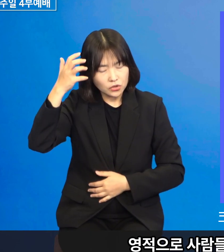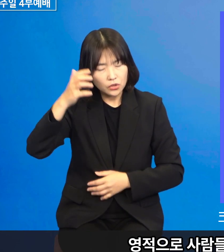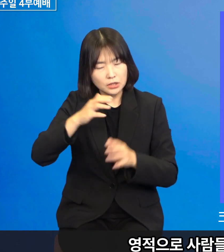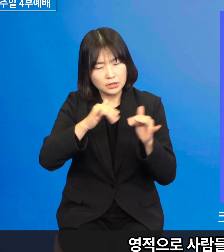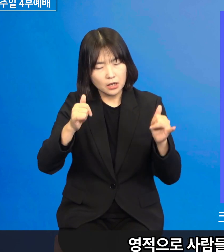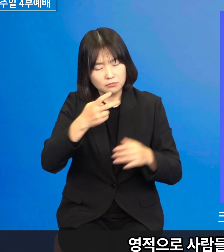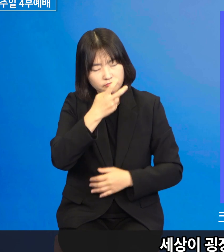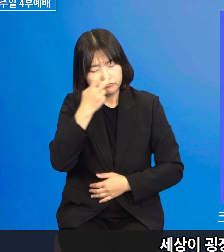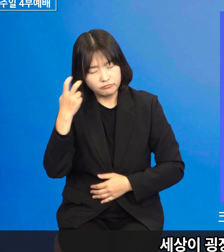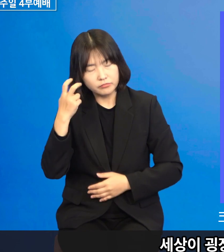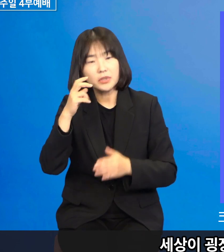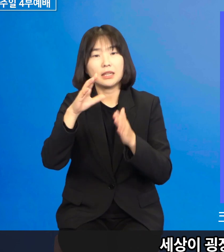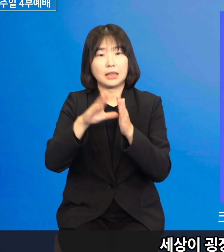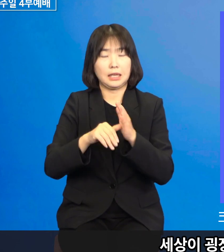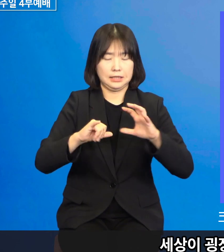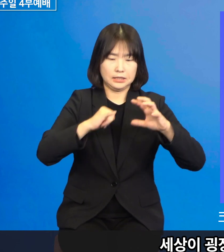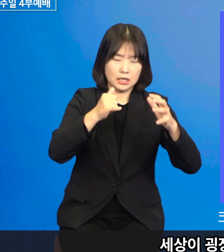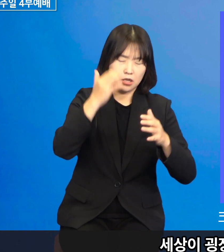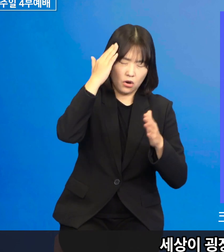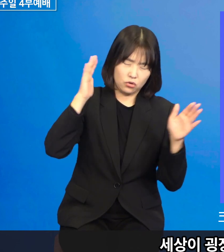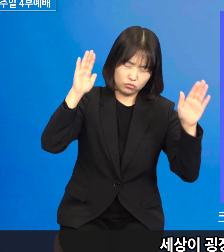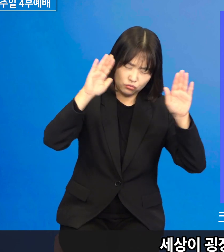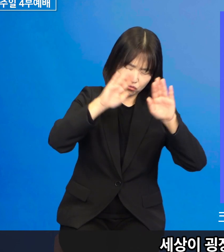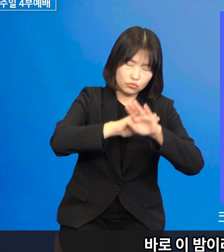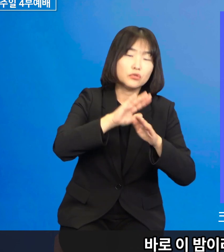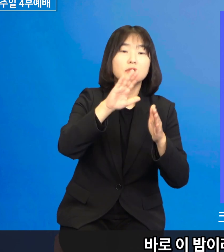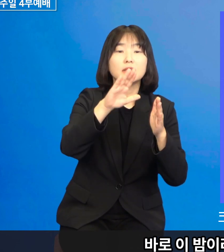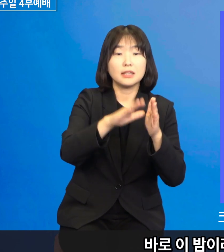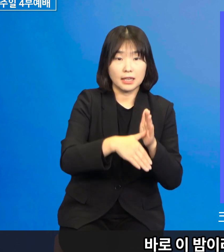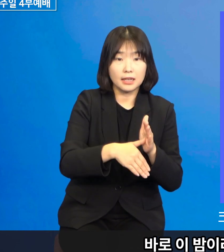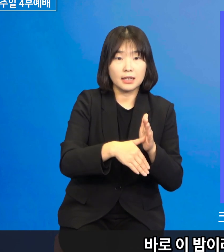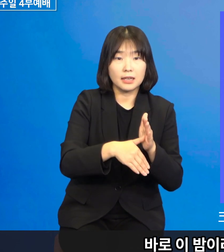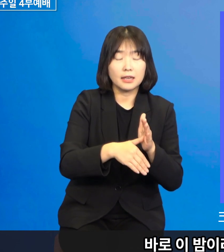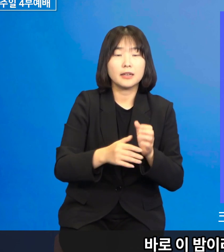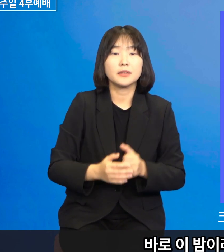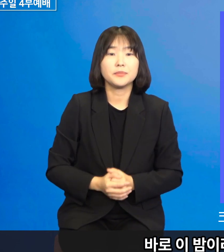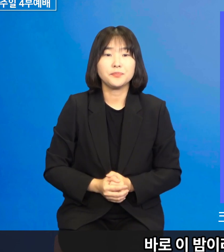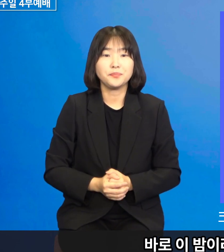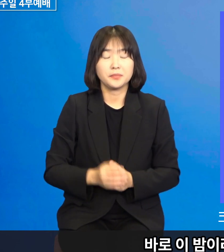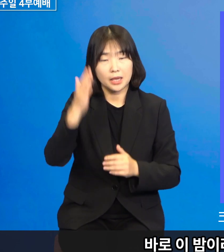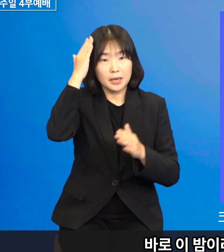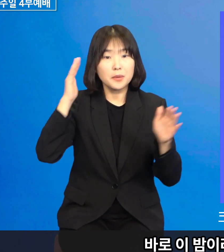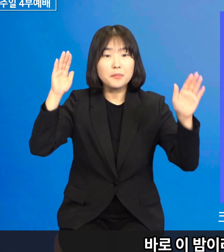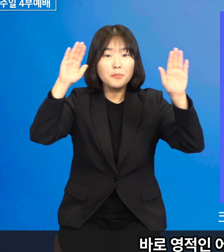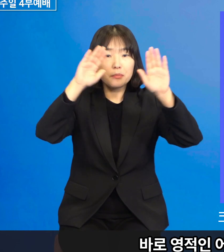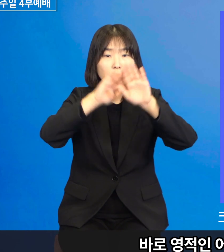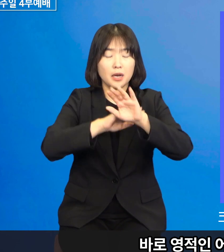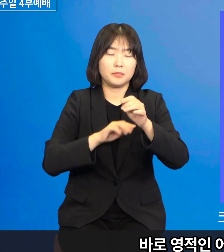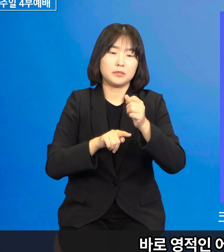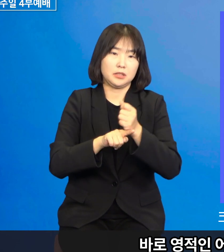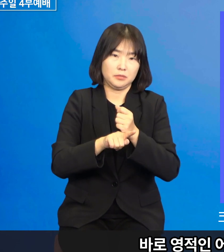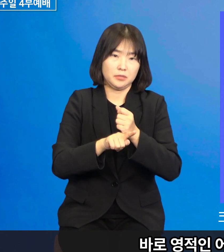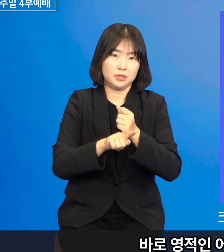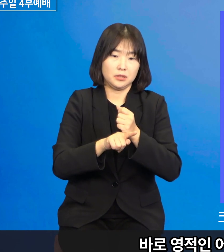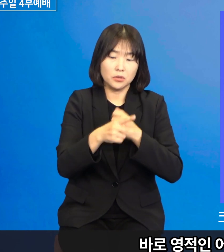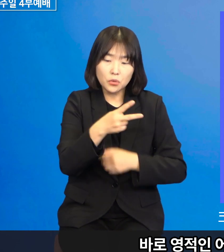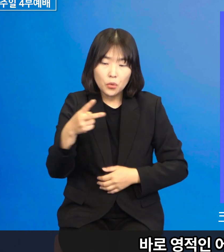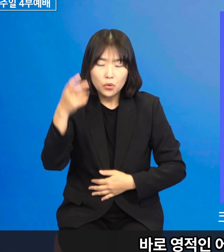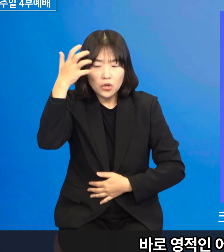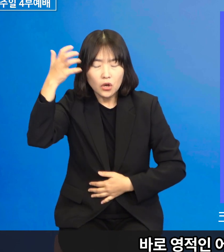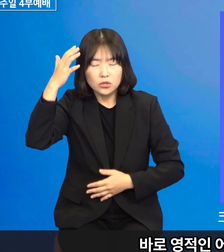잠들어 있을 때에, 세상이 굉장히 어두울 때에, 바로 이 밤이라고 하는 의미가 바로 영적인